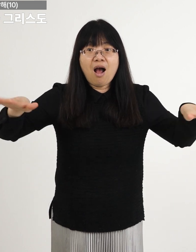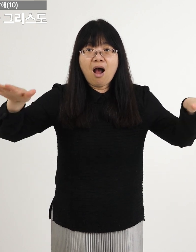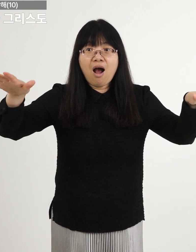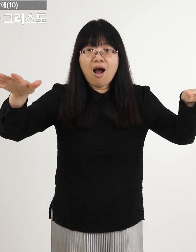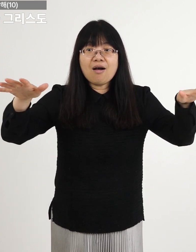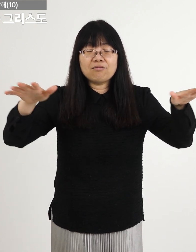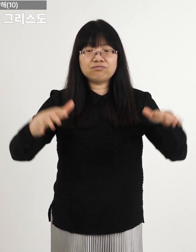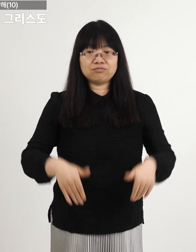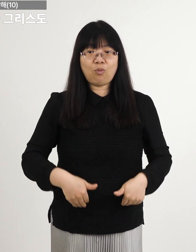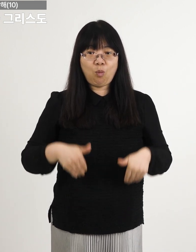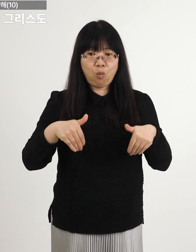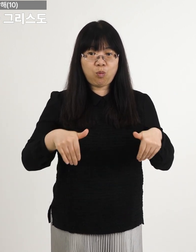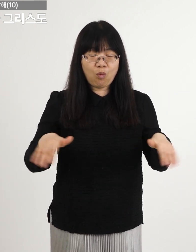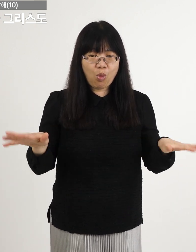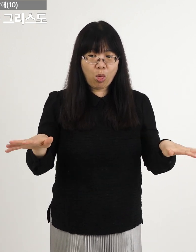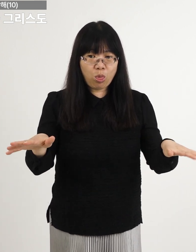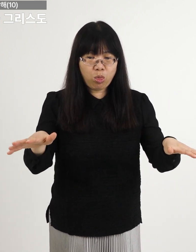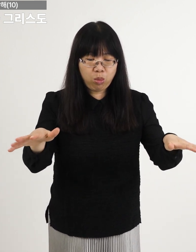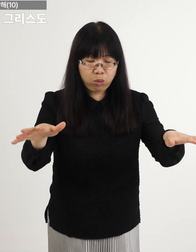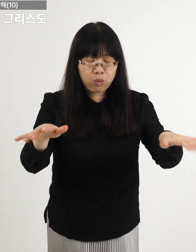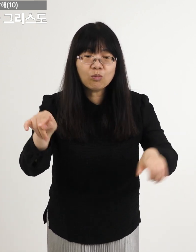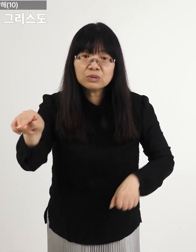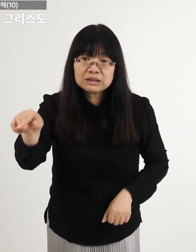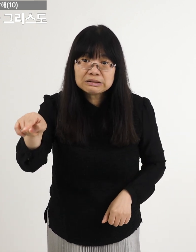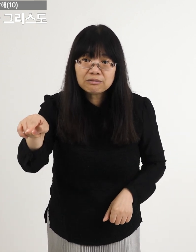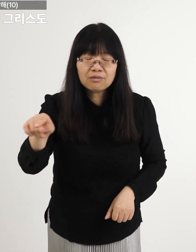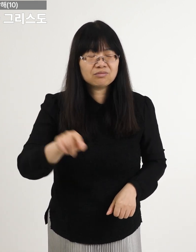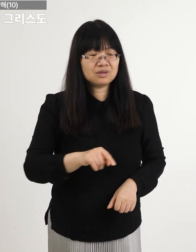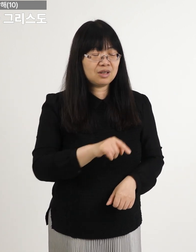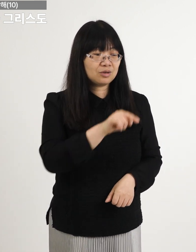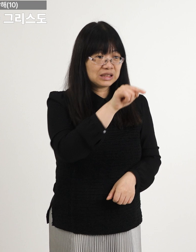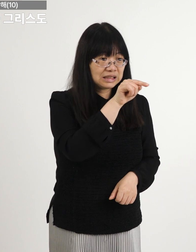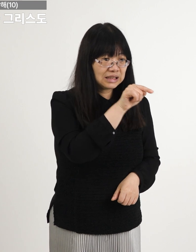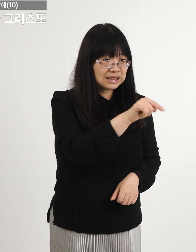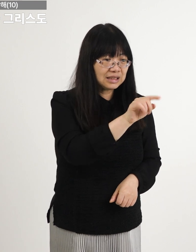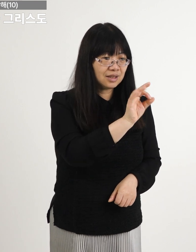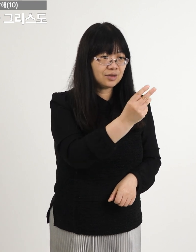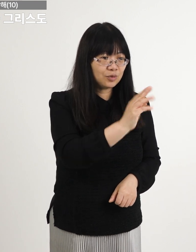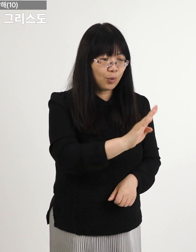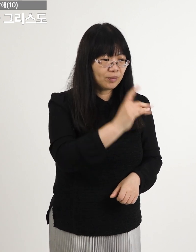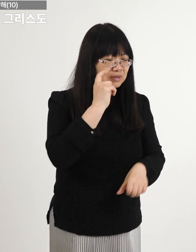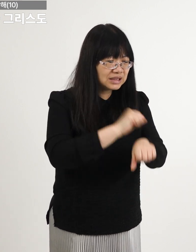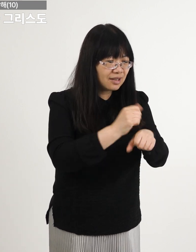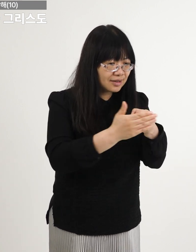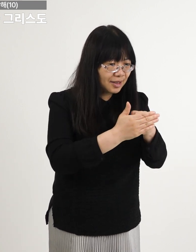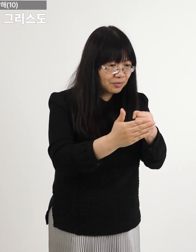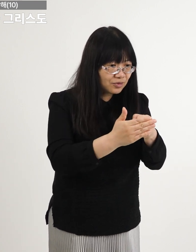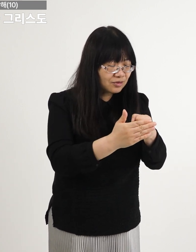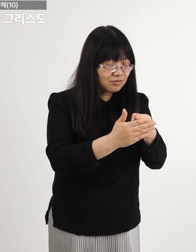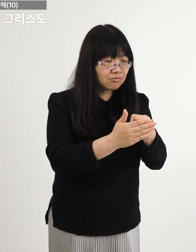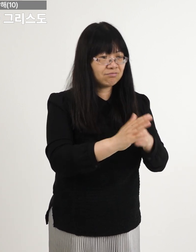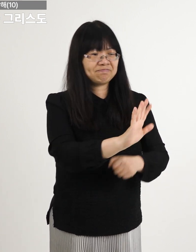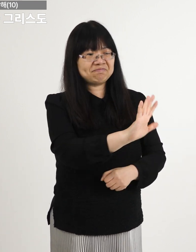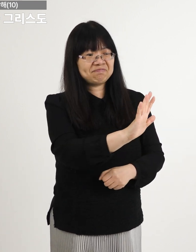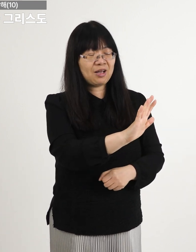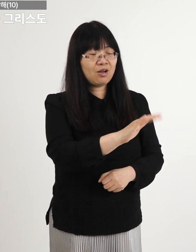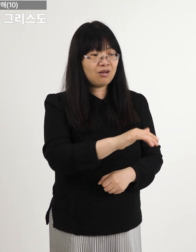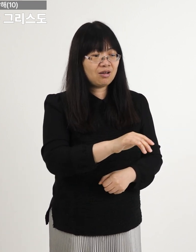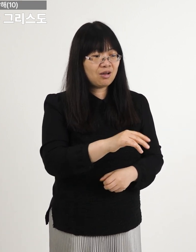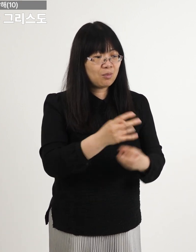것이 어찌 네 지혜로 말미암음이냐. 너 이거 왜 그런지 알아? 그 뜻이에요. 그러니까 다